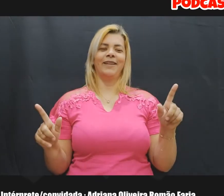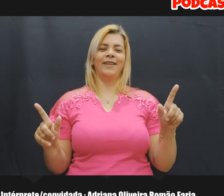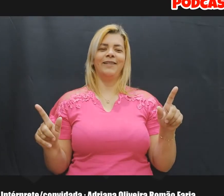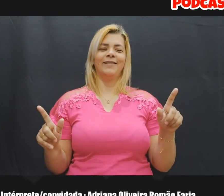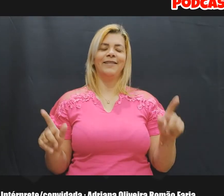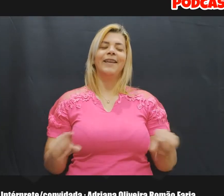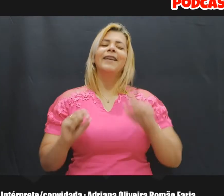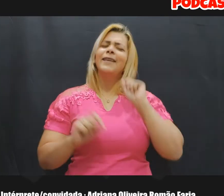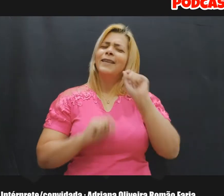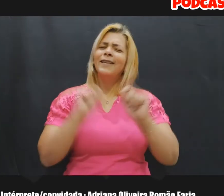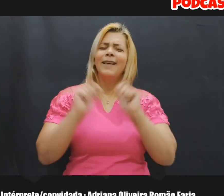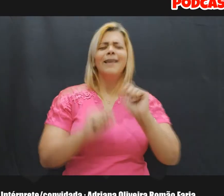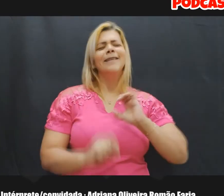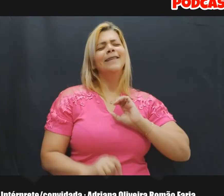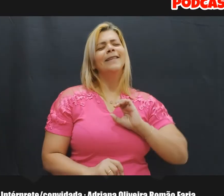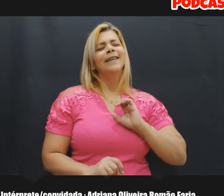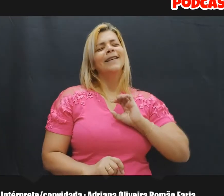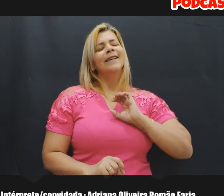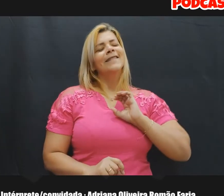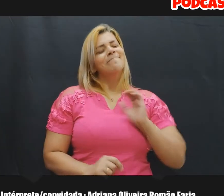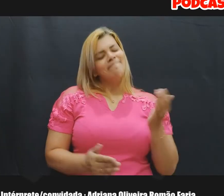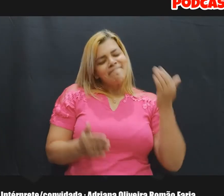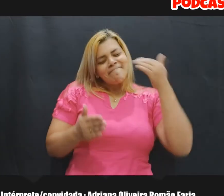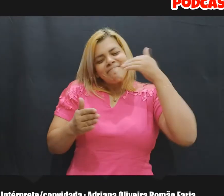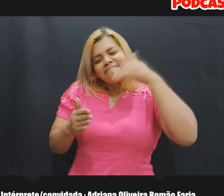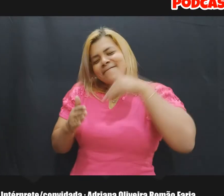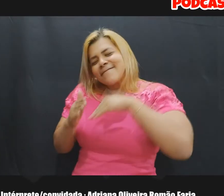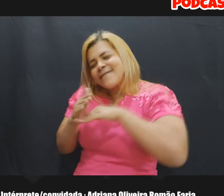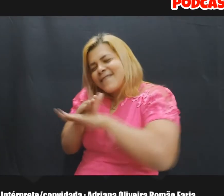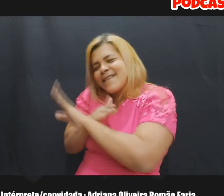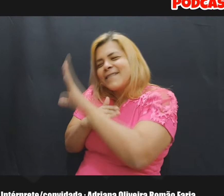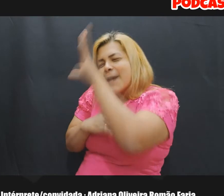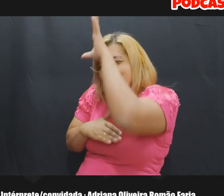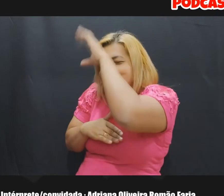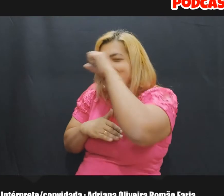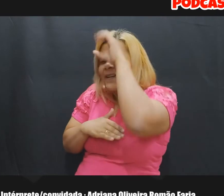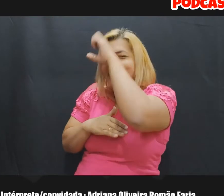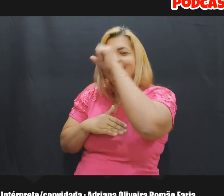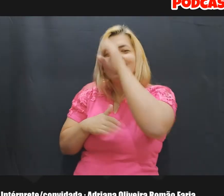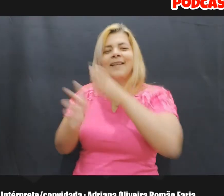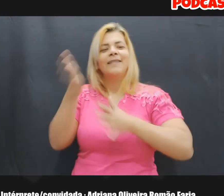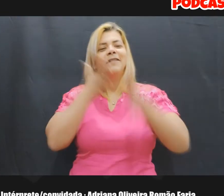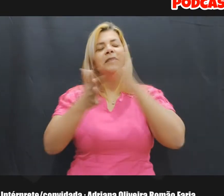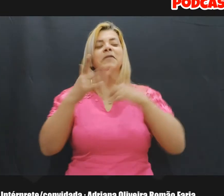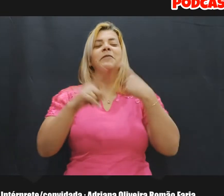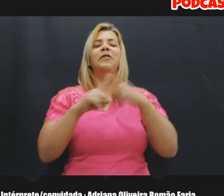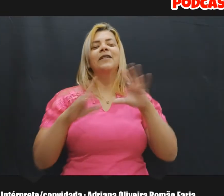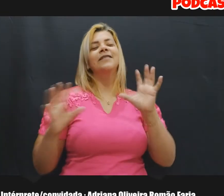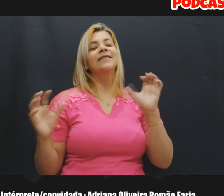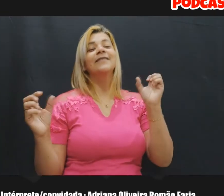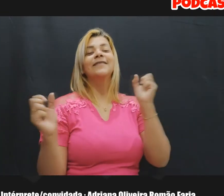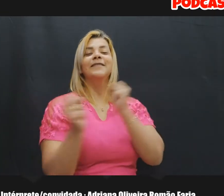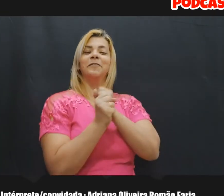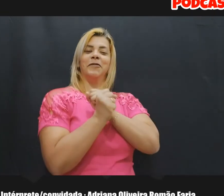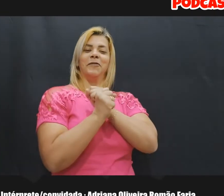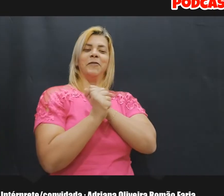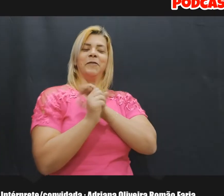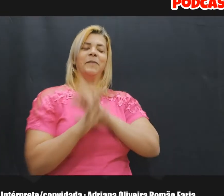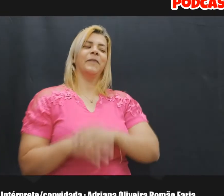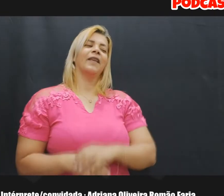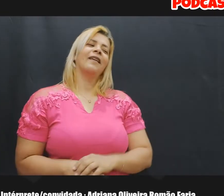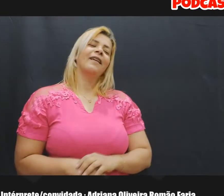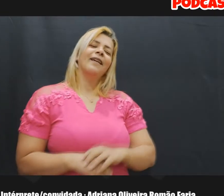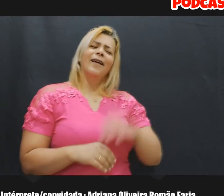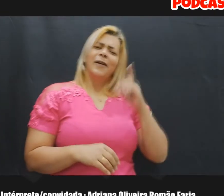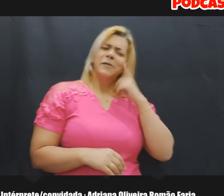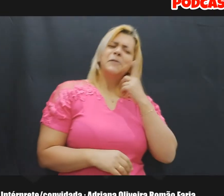entra no mundo da Libra se apaixona por eles, porque ao mesmo tempo que eles são nervosos,